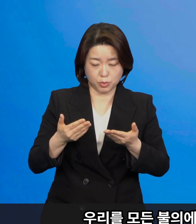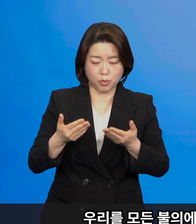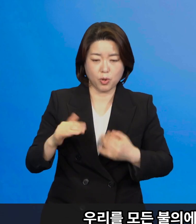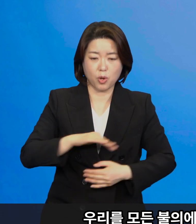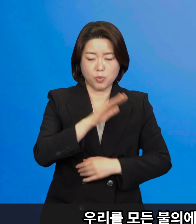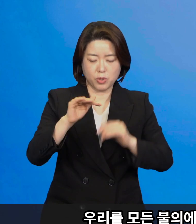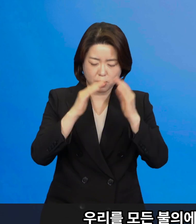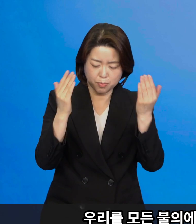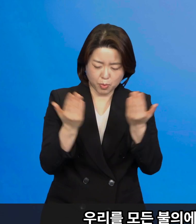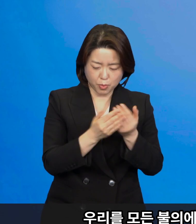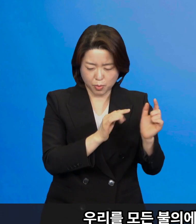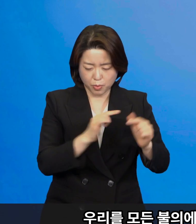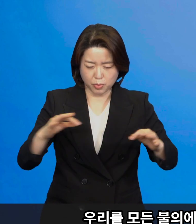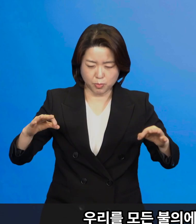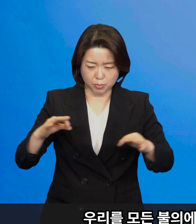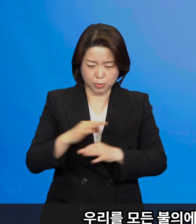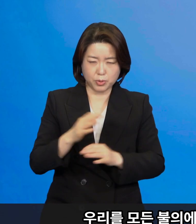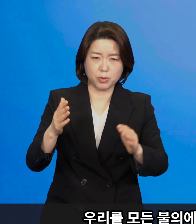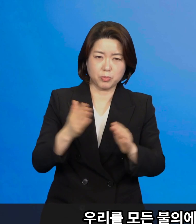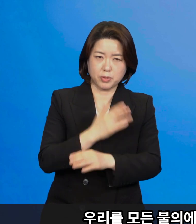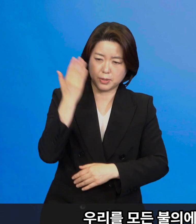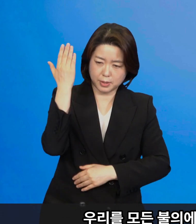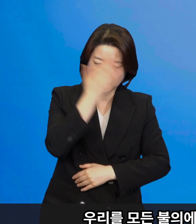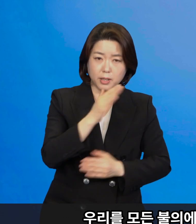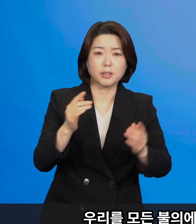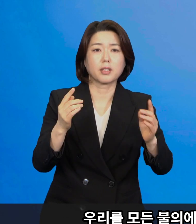모든 불의에서 깨끗하게 하실 것이요.